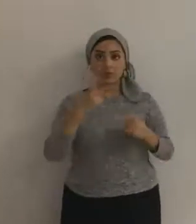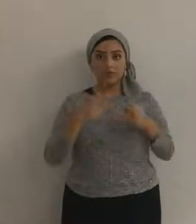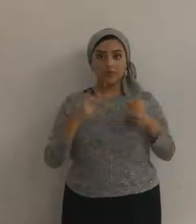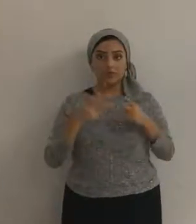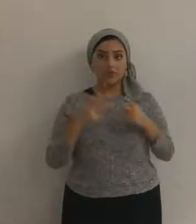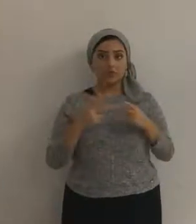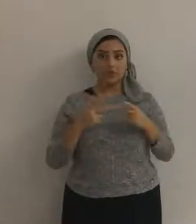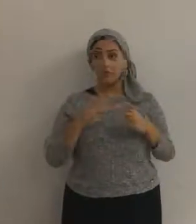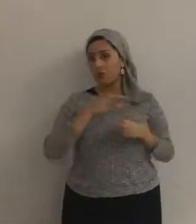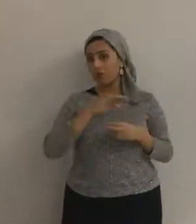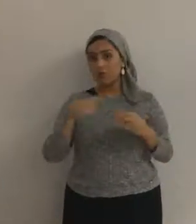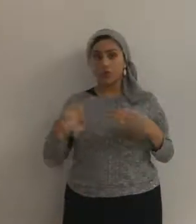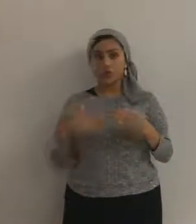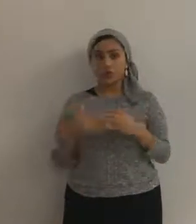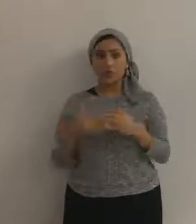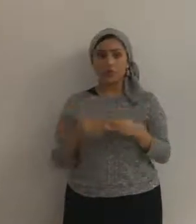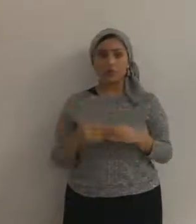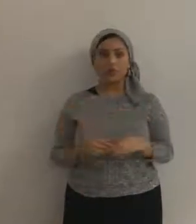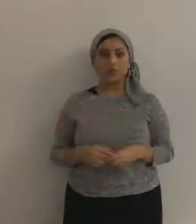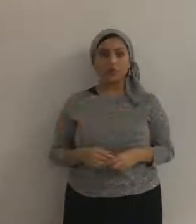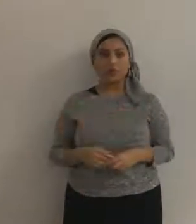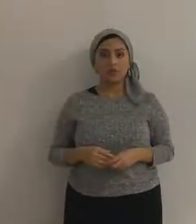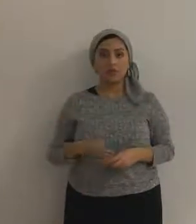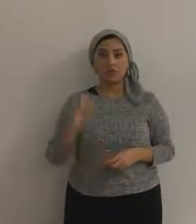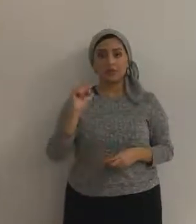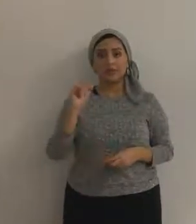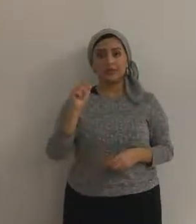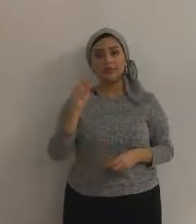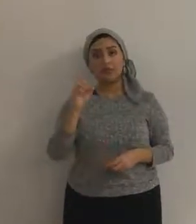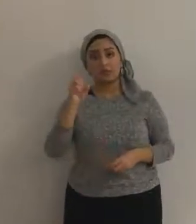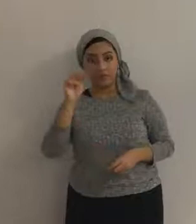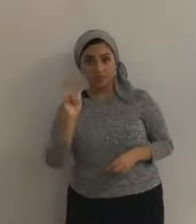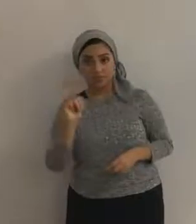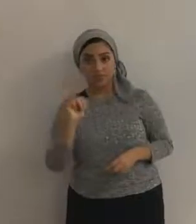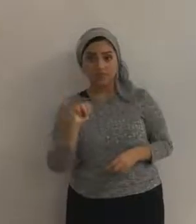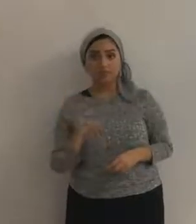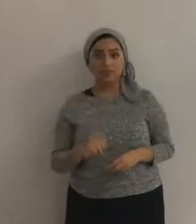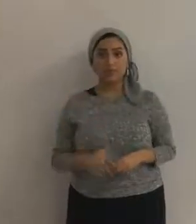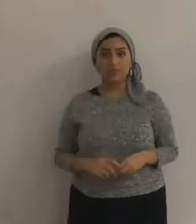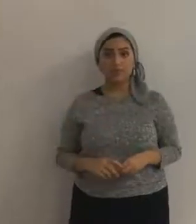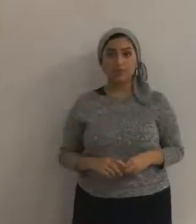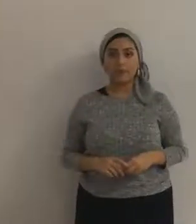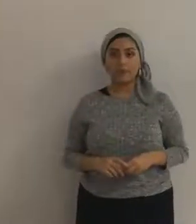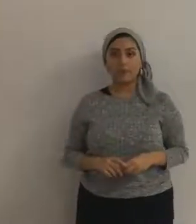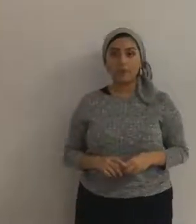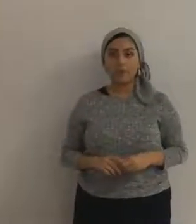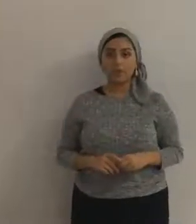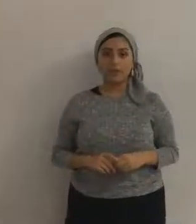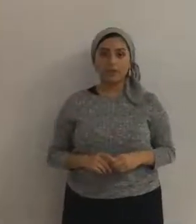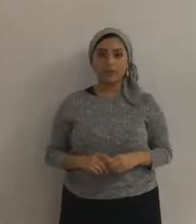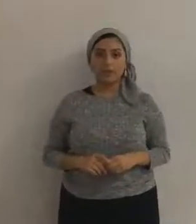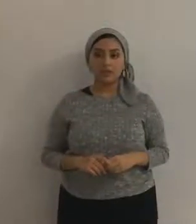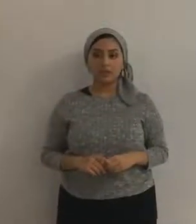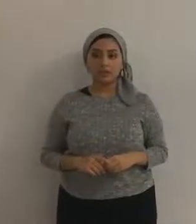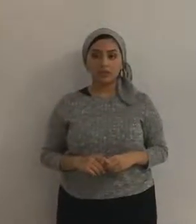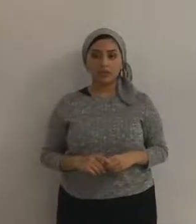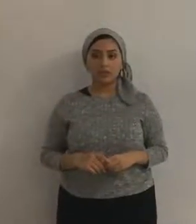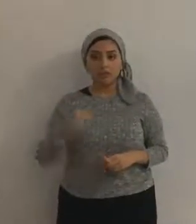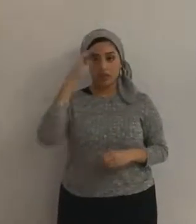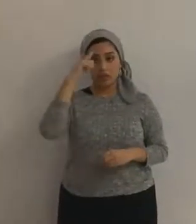equipo, todo sistema, todo material se pudo haber, para este edificio,